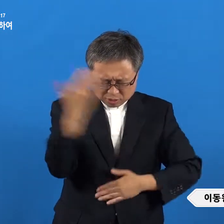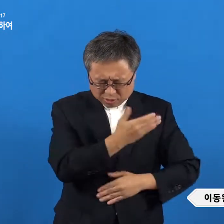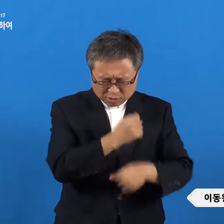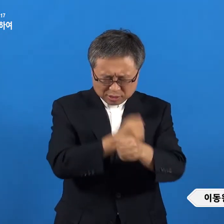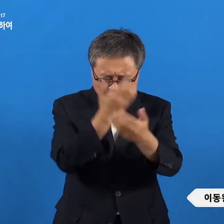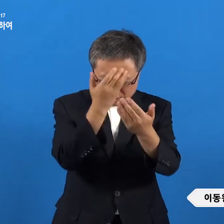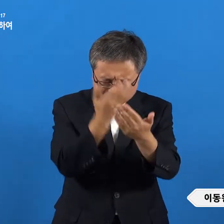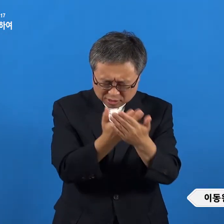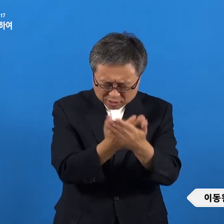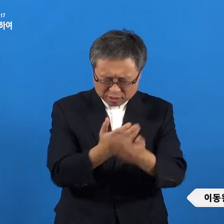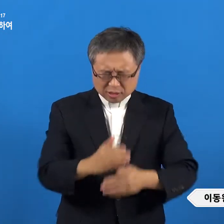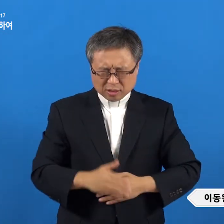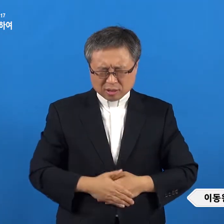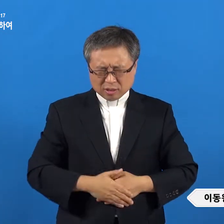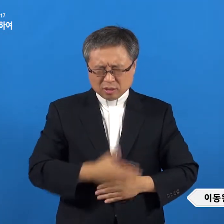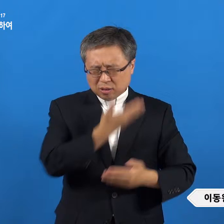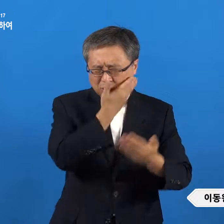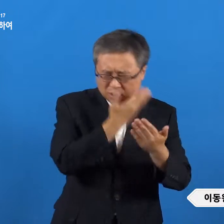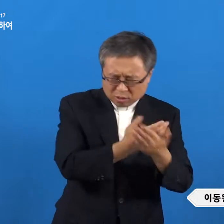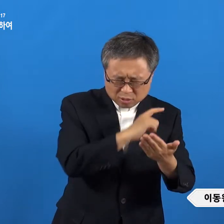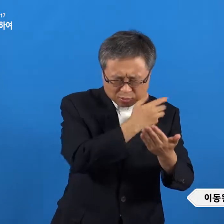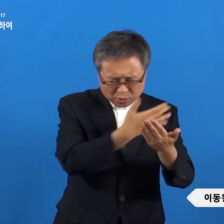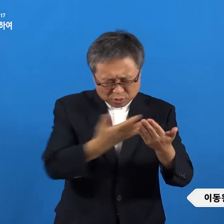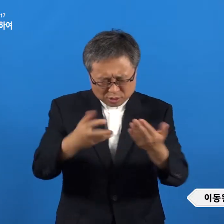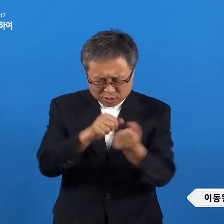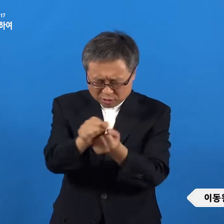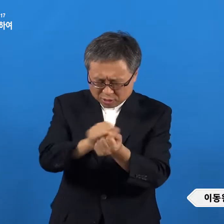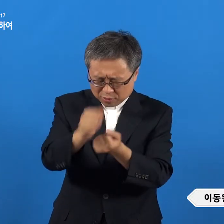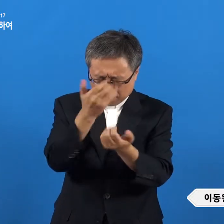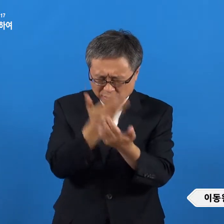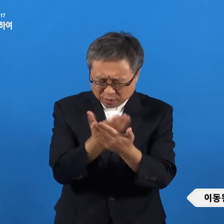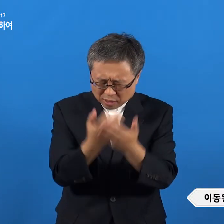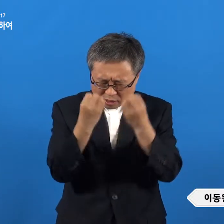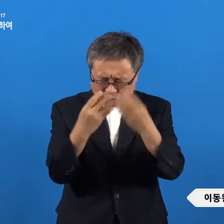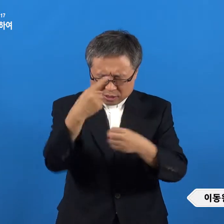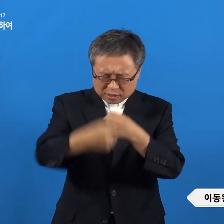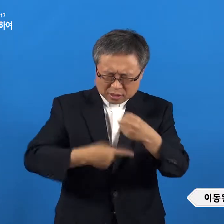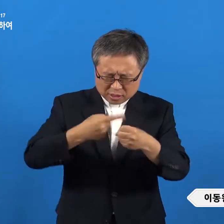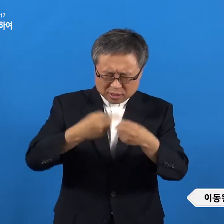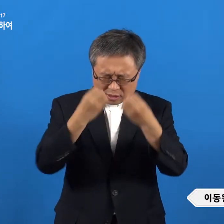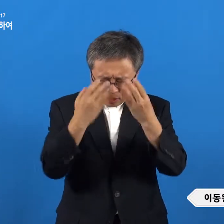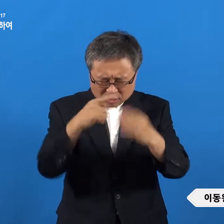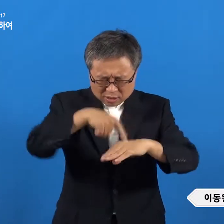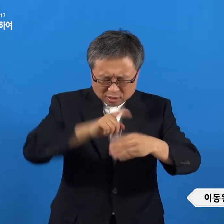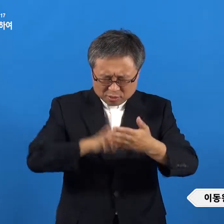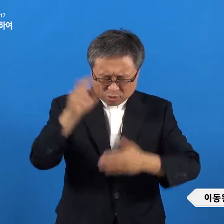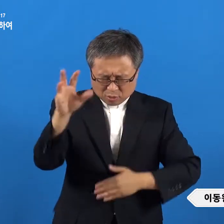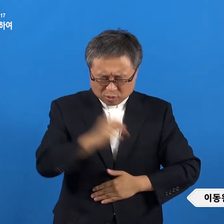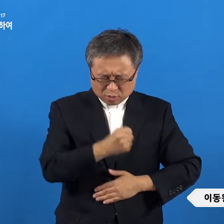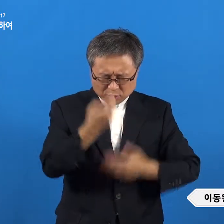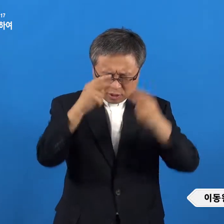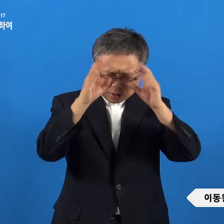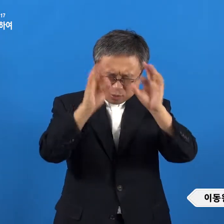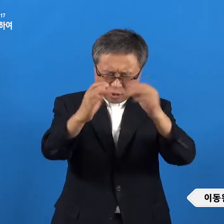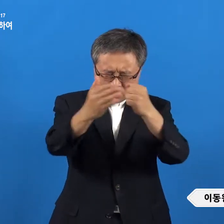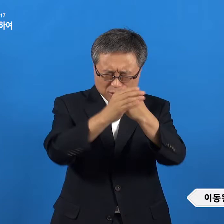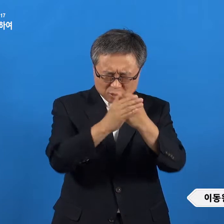깨끗하게 해주세요. 보혈로 씻어주세요. 그리고 새해를 새 마음으로 바라보게 도와주시옵소서. 당신이